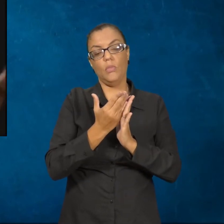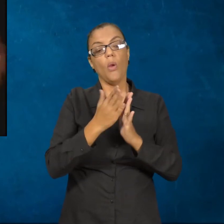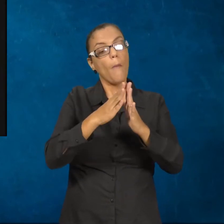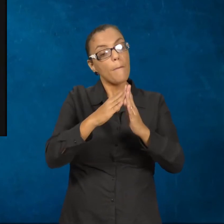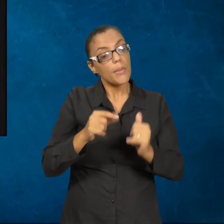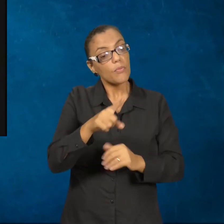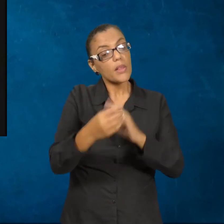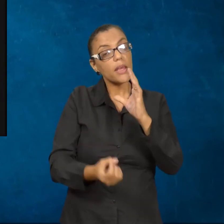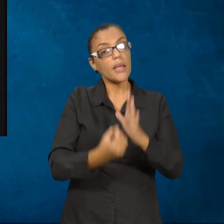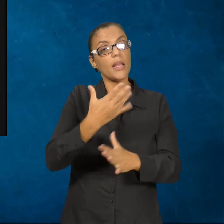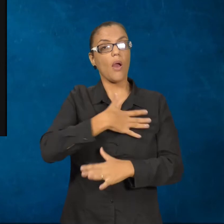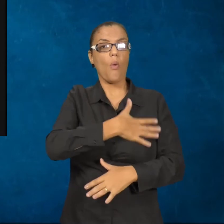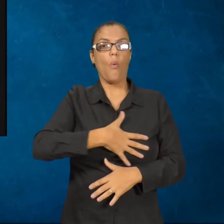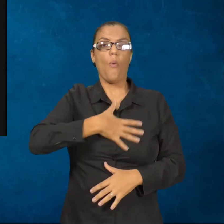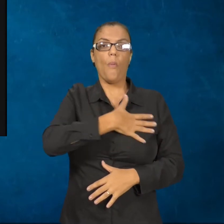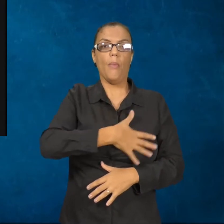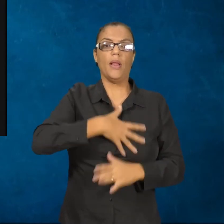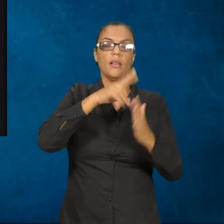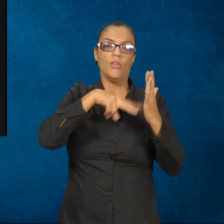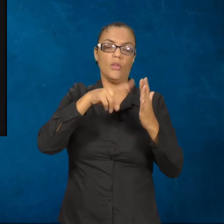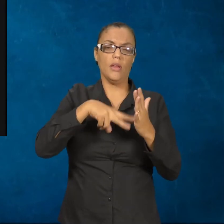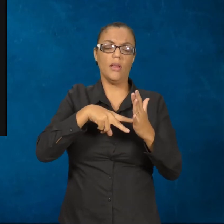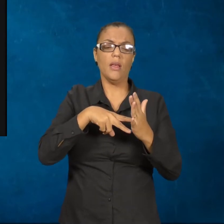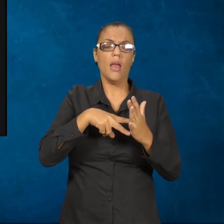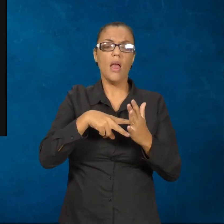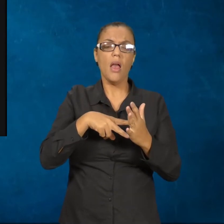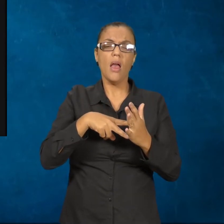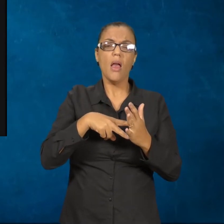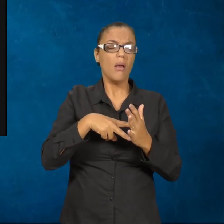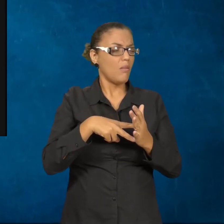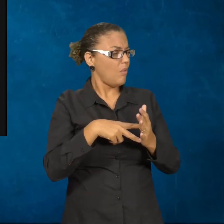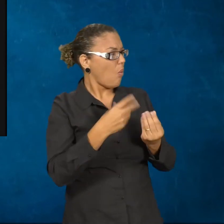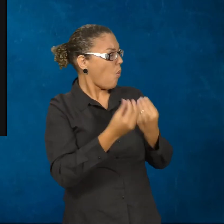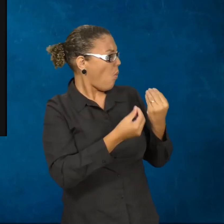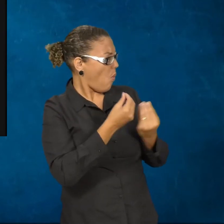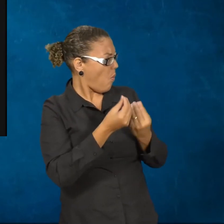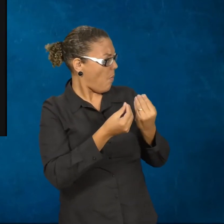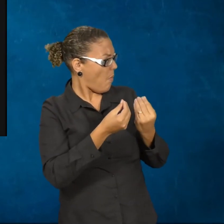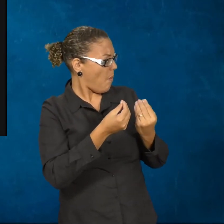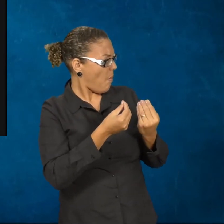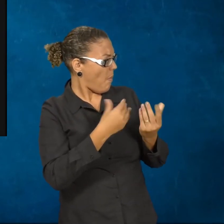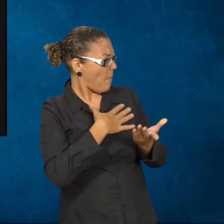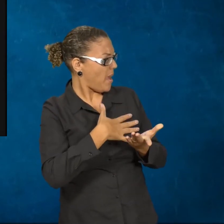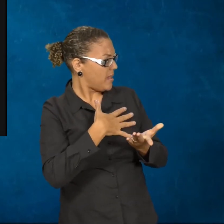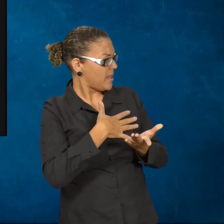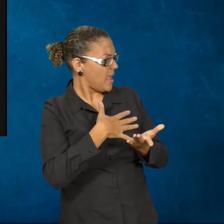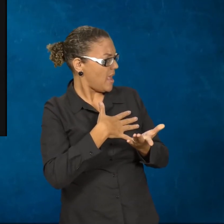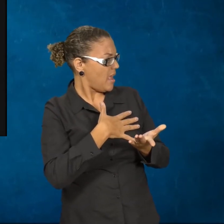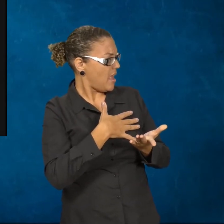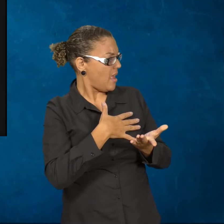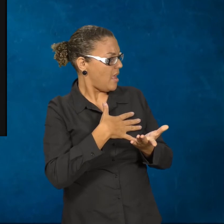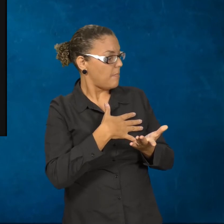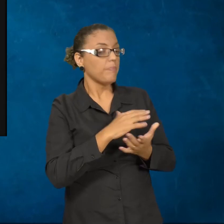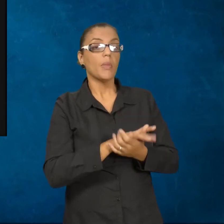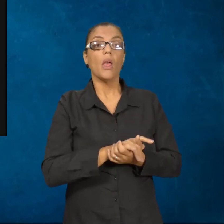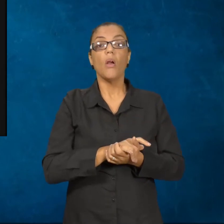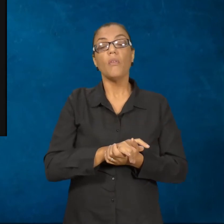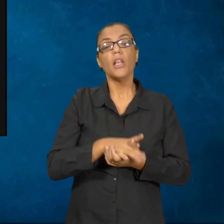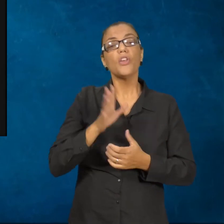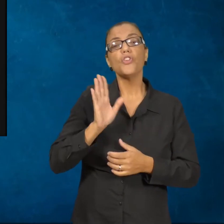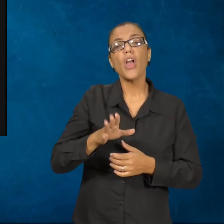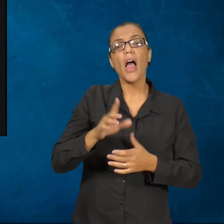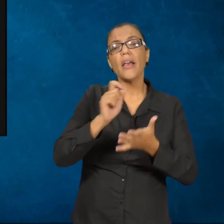como? Eu falei, fácil. Foram escritos milhões de livros no mundo. Um foi escrito para você. Falou, qual? Eu falei, não